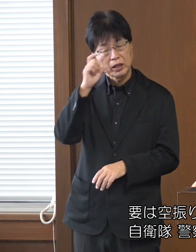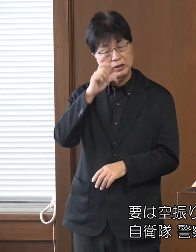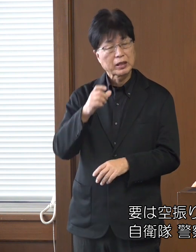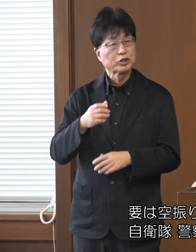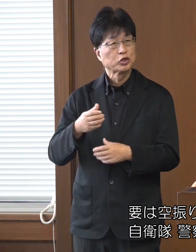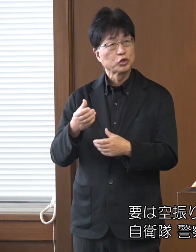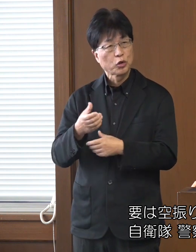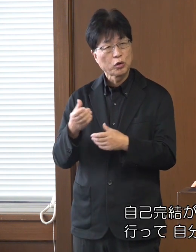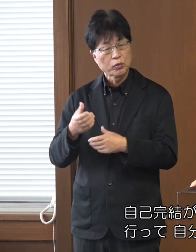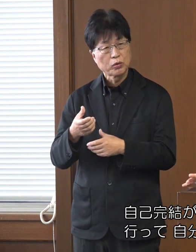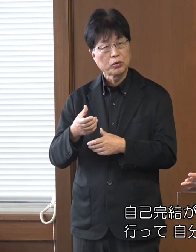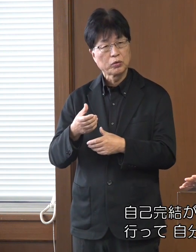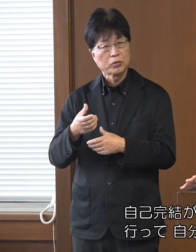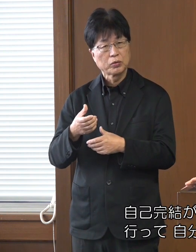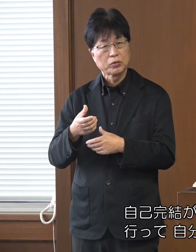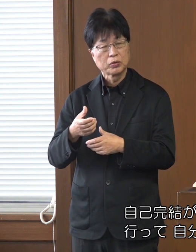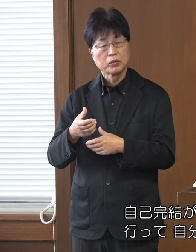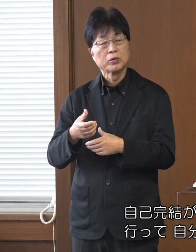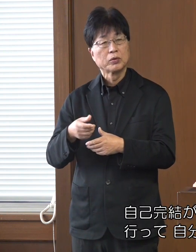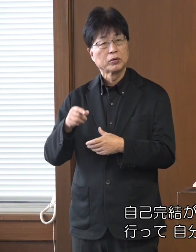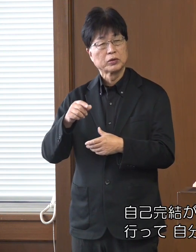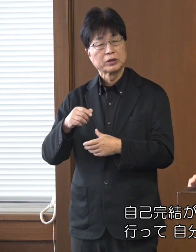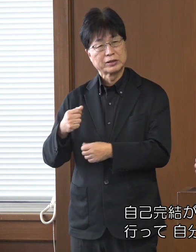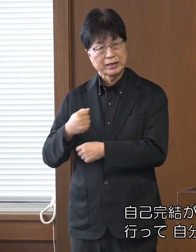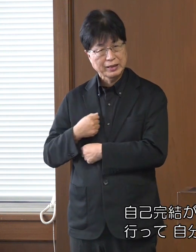を事後完結型が大事ですから、